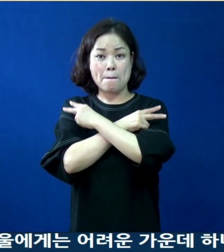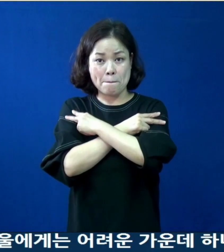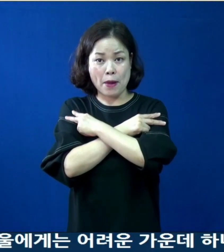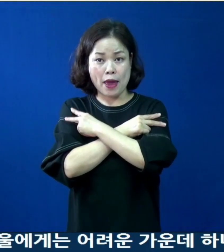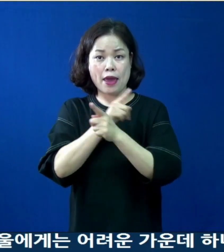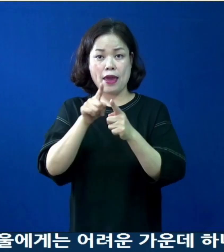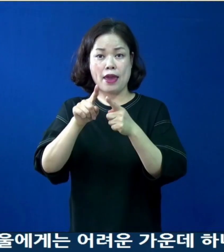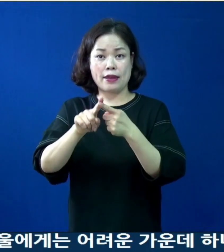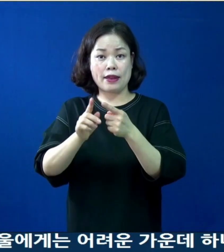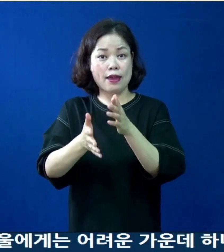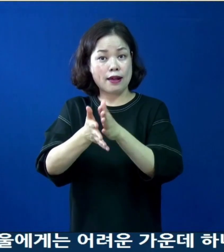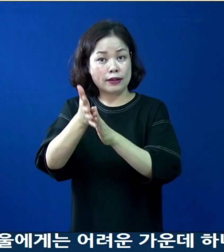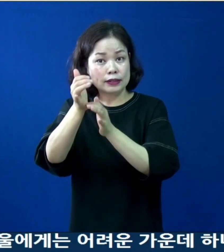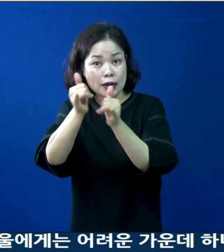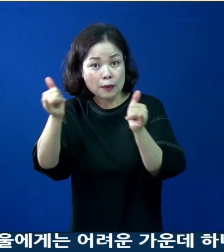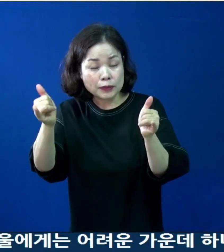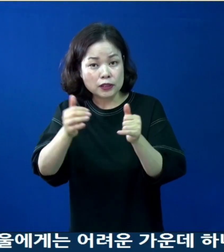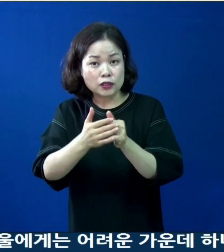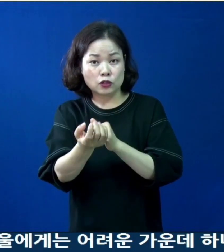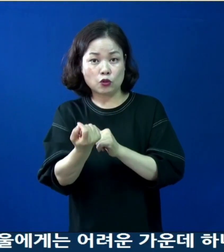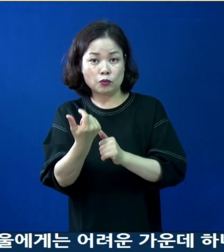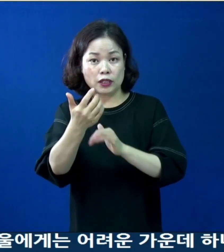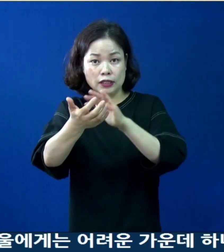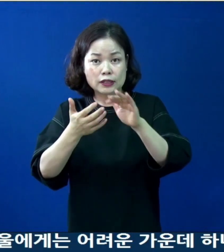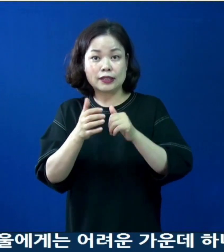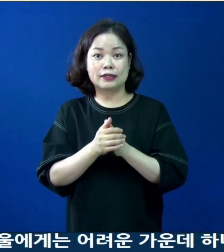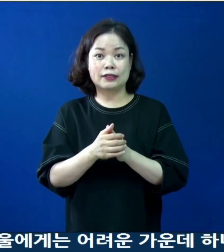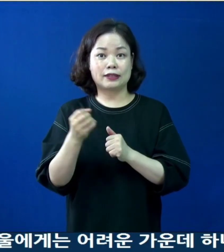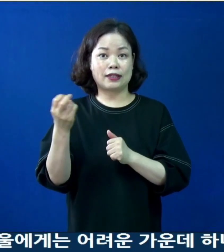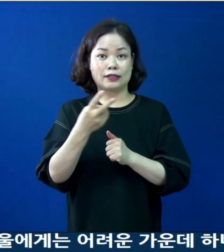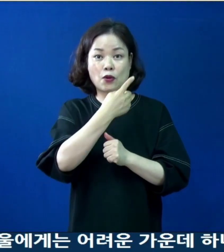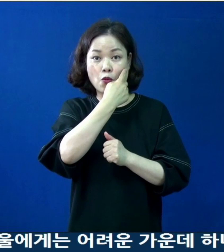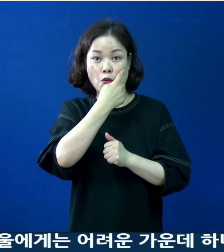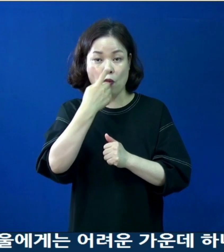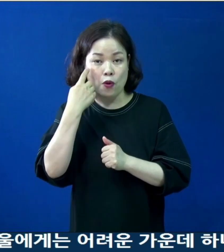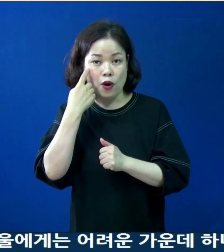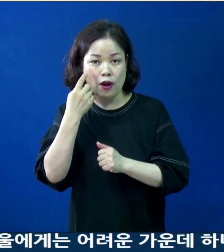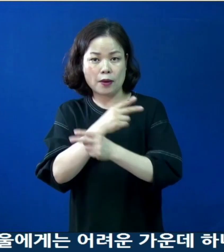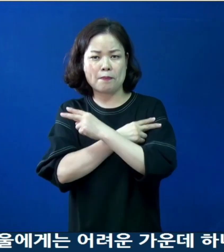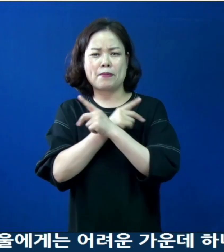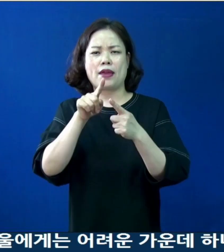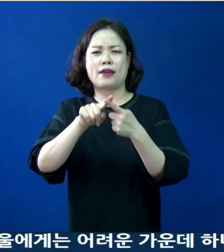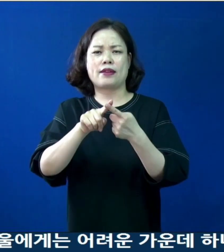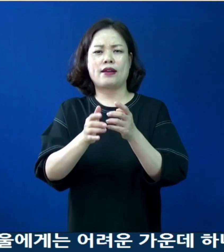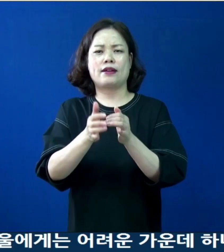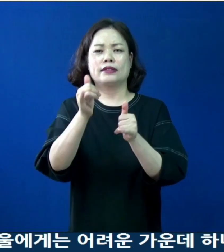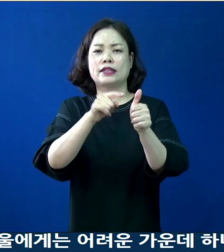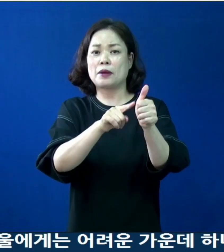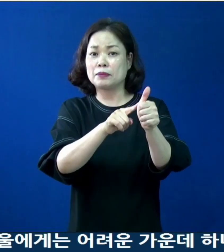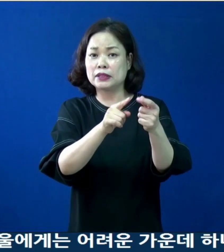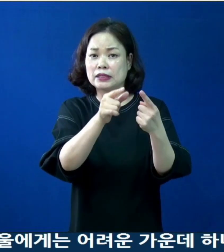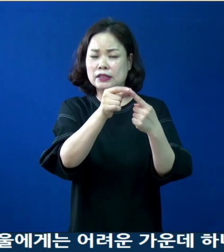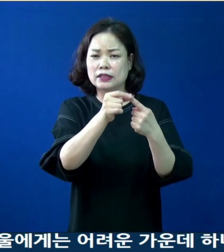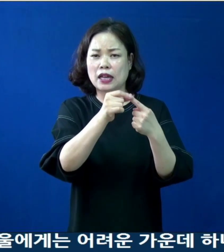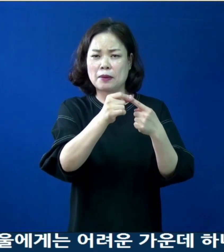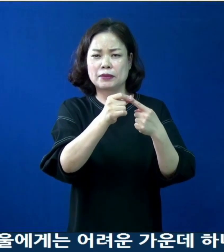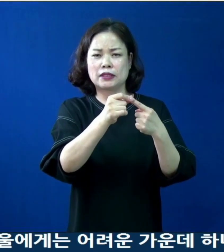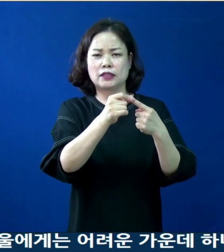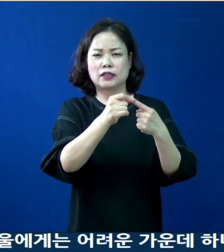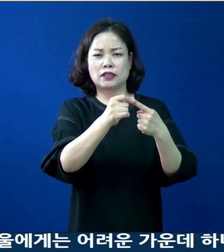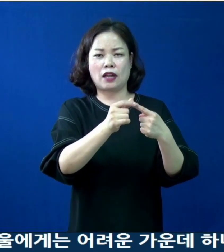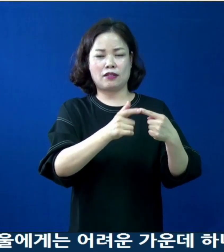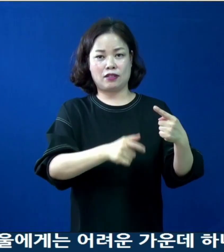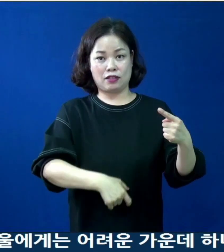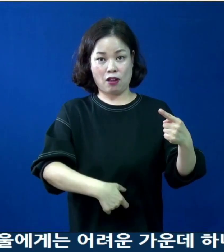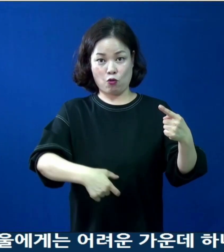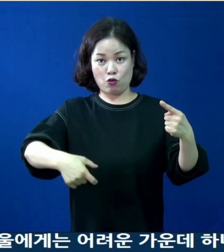대한 정리가 나옵니다. 이제 좀 전에 읽었으니까 다시 한번 확인합니다. 베레아 사람들은 첫째, 너그러웠다